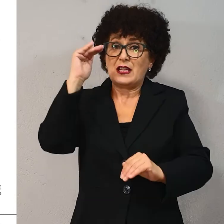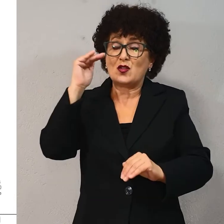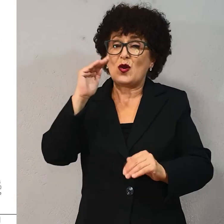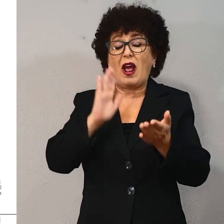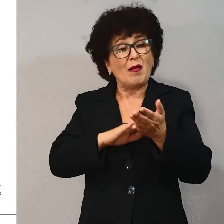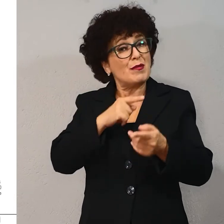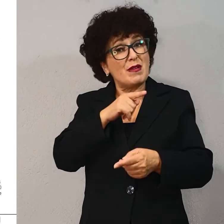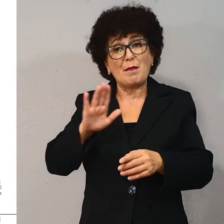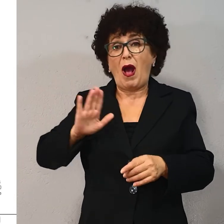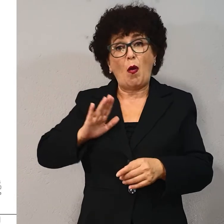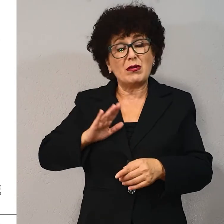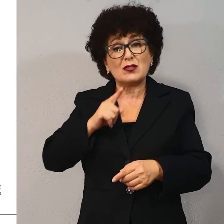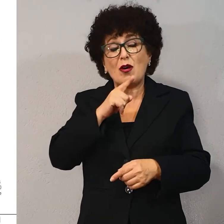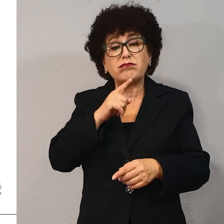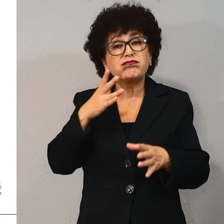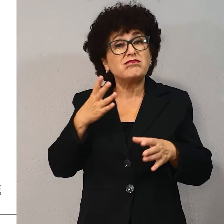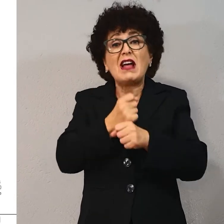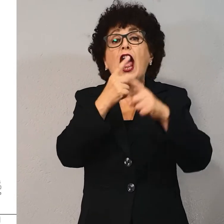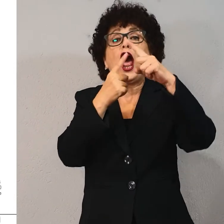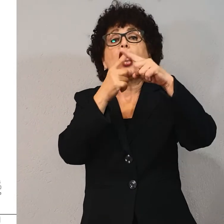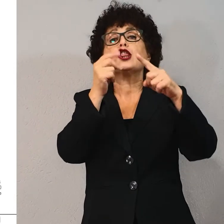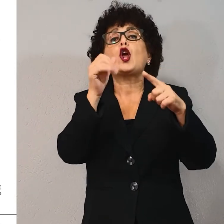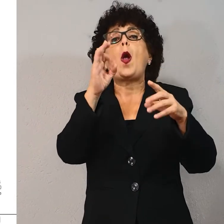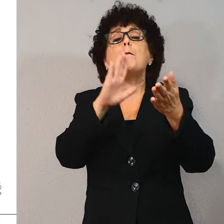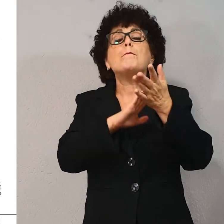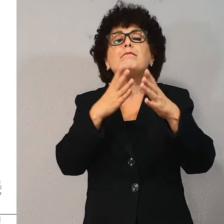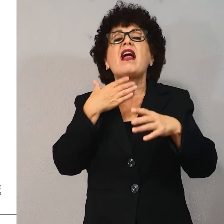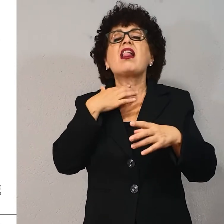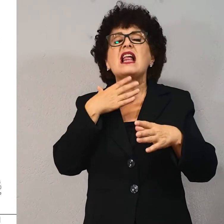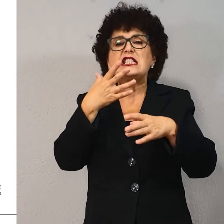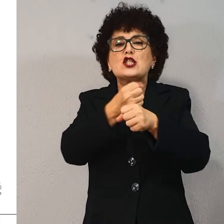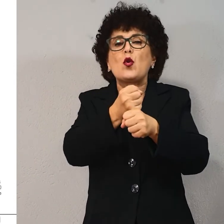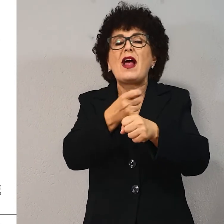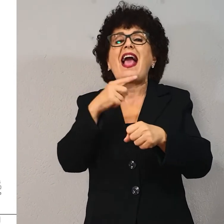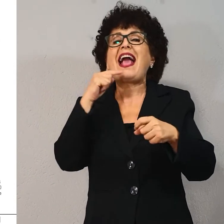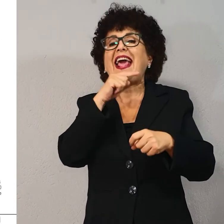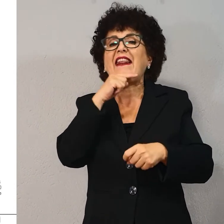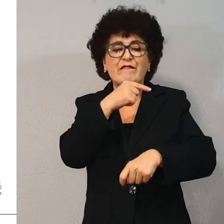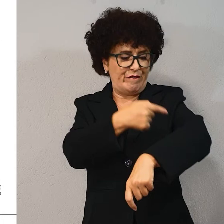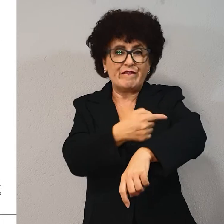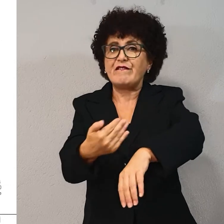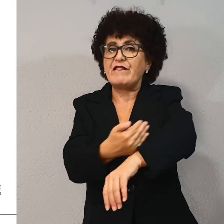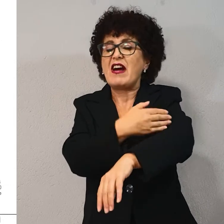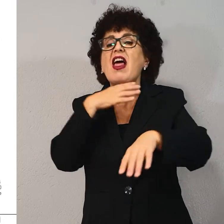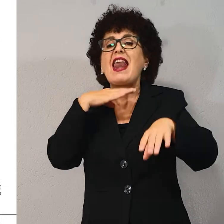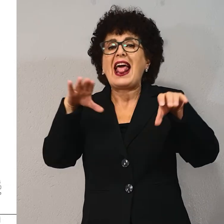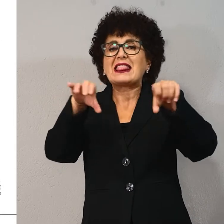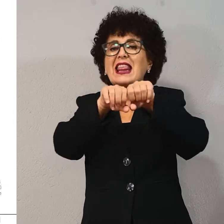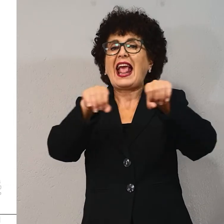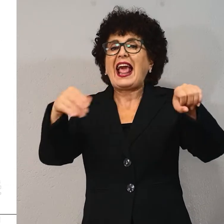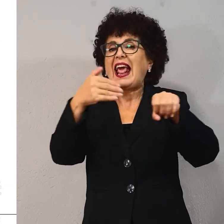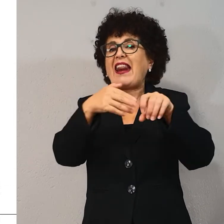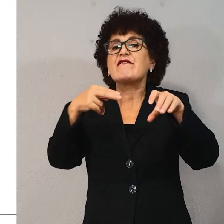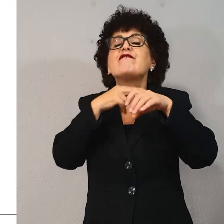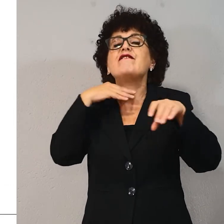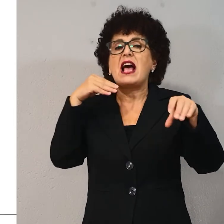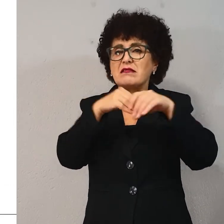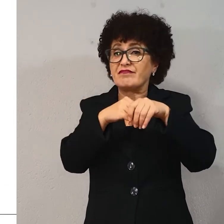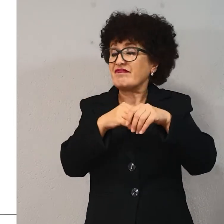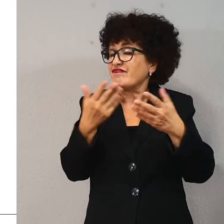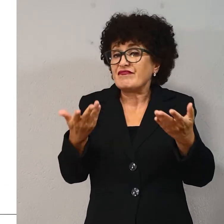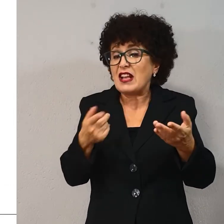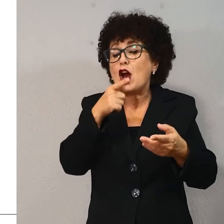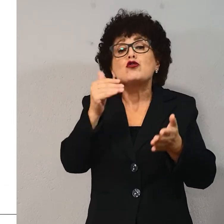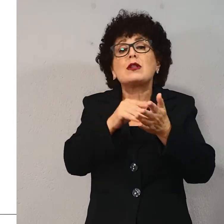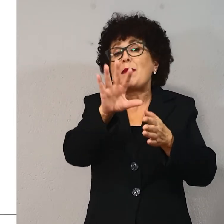поради ризик од формирање на тромб, згрутчување на крвта во крвните садови. Што треба да знаеш